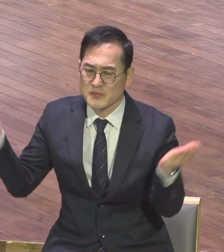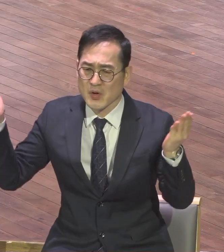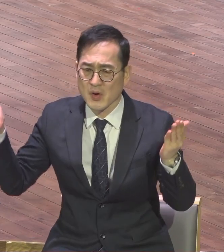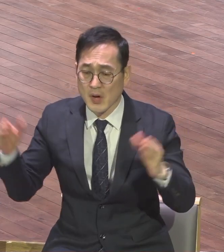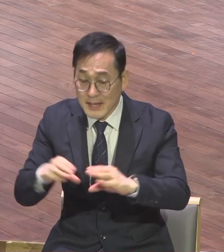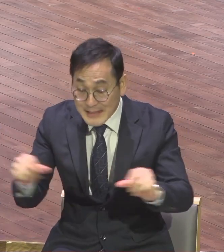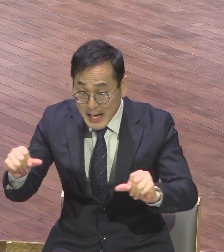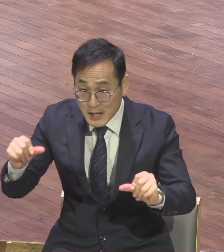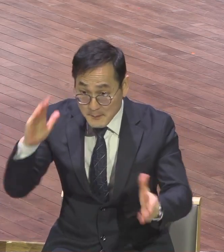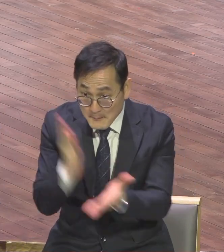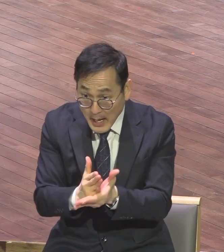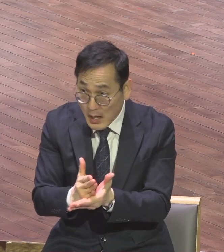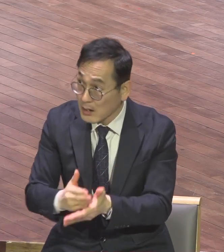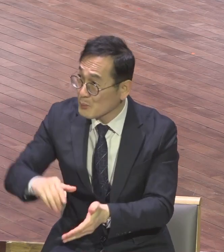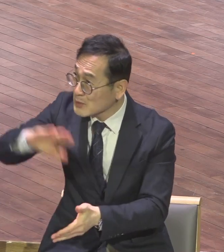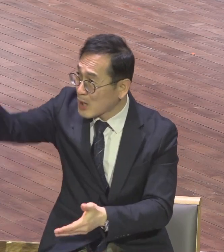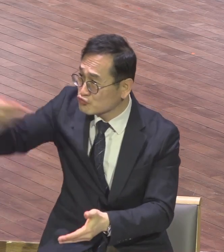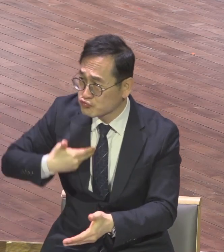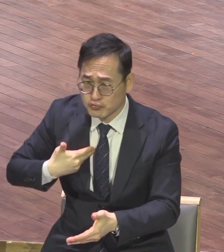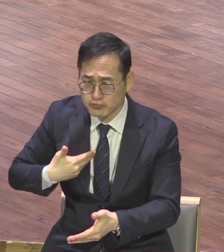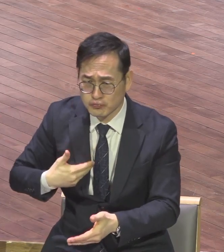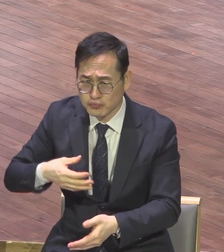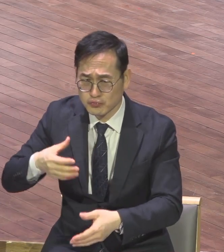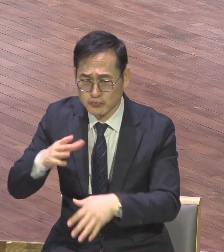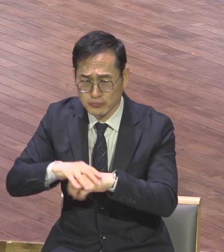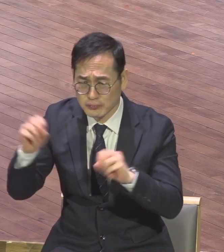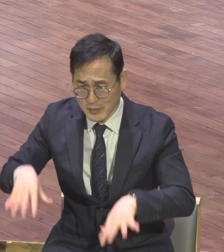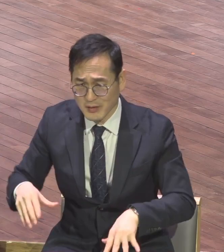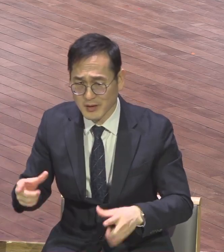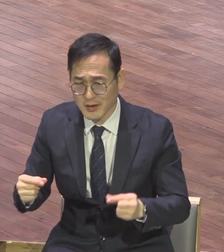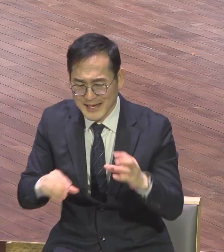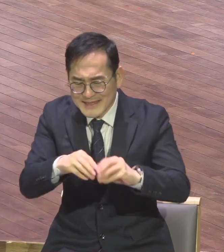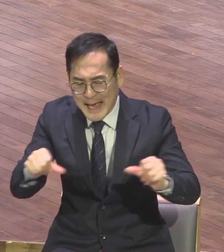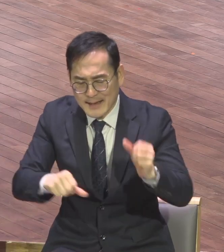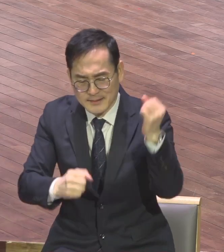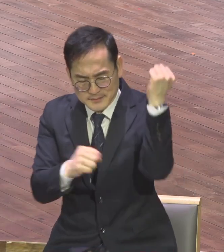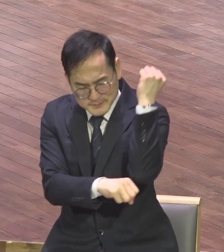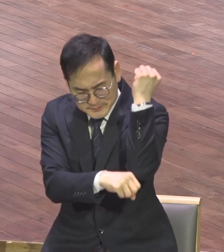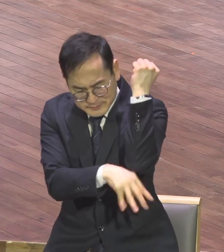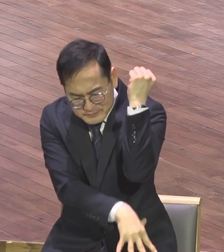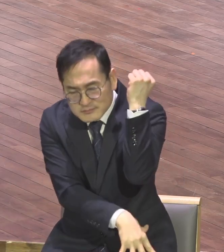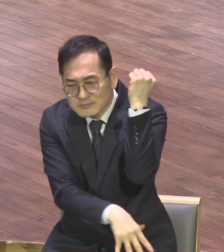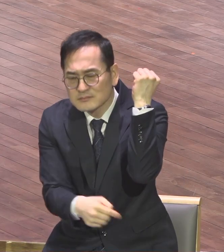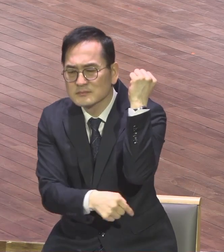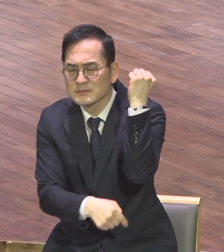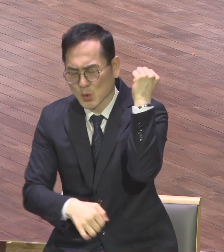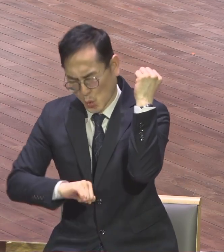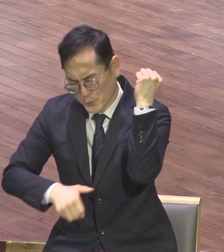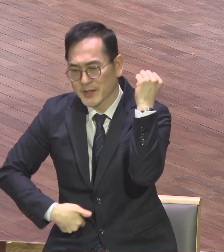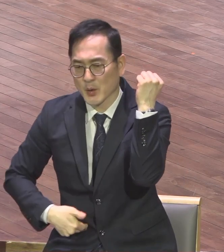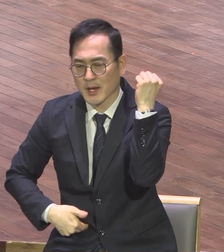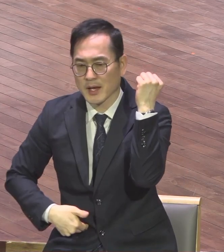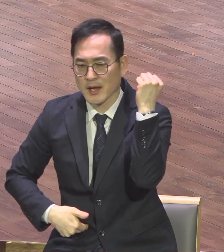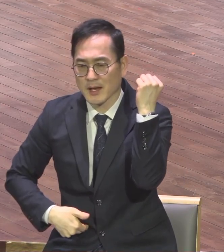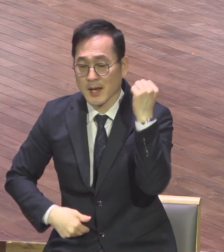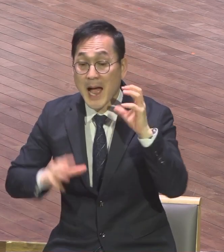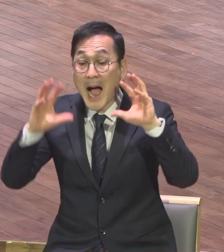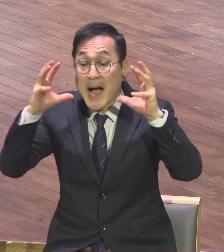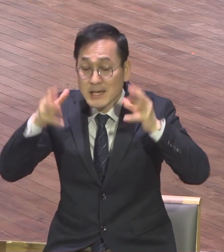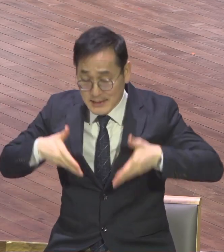말라가는 나무를 살릴 수는 없습니다. 그래서 나무에게는 땅이 모든 것입니다. 갓 태어난 아이에게는 엄마가 모든